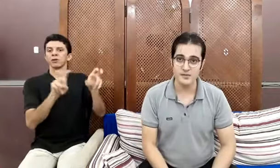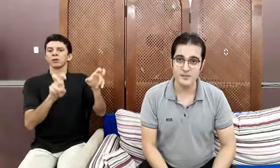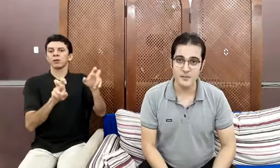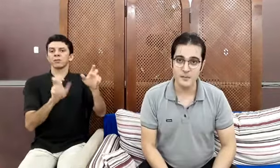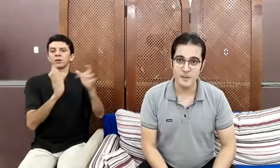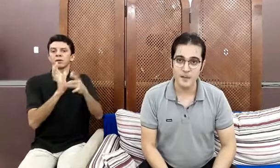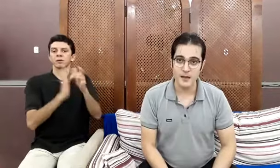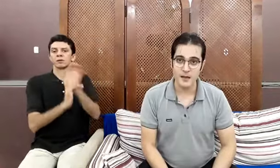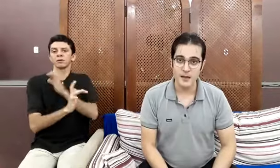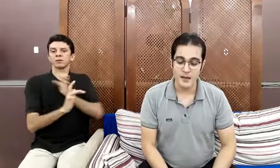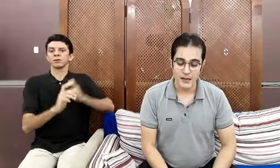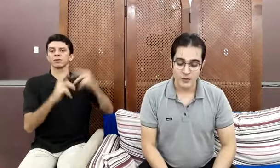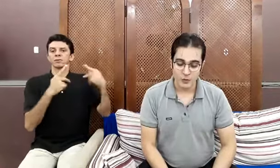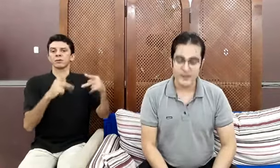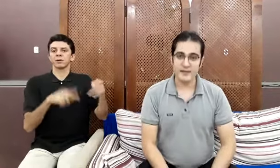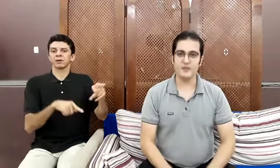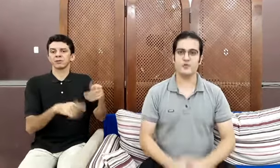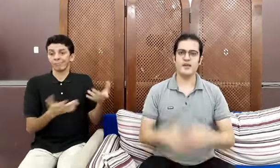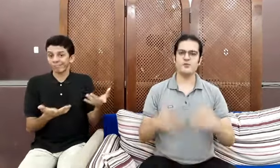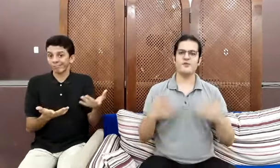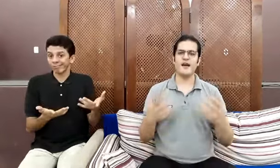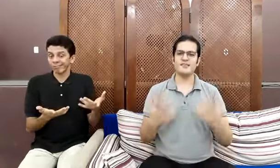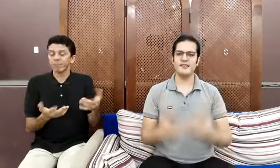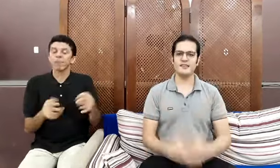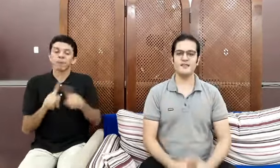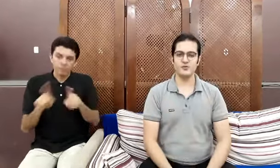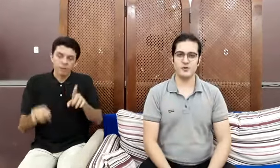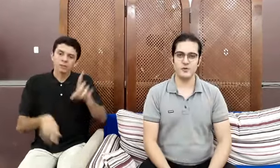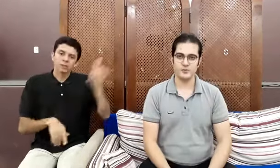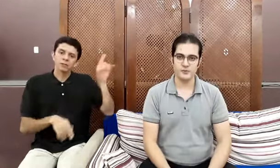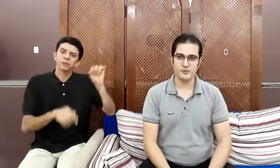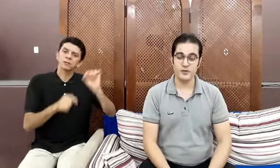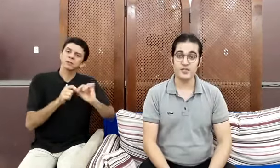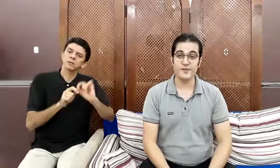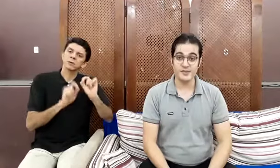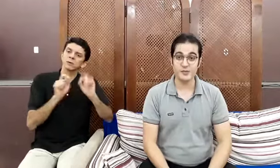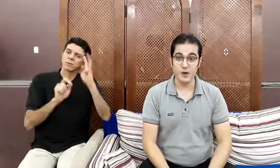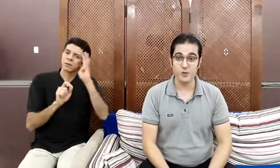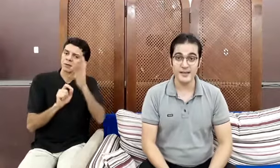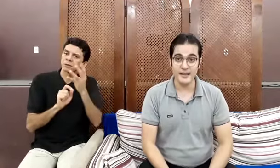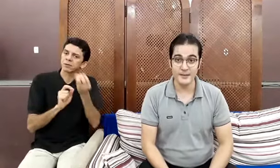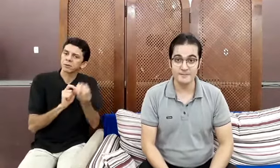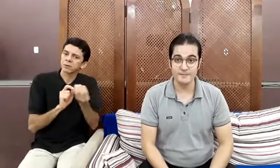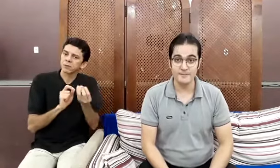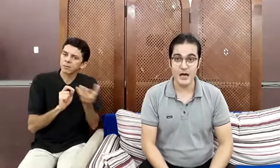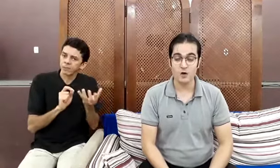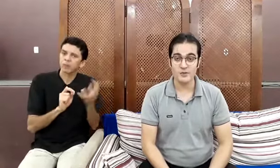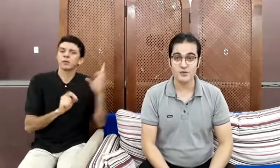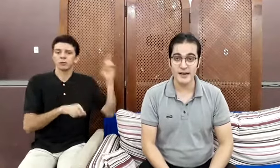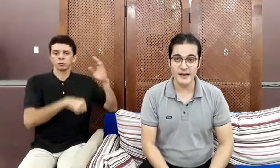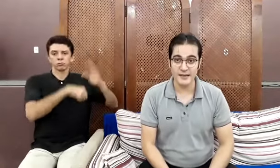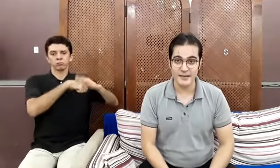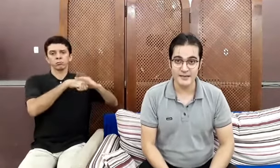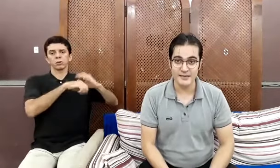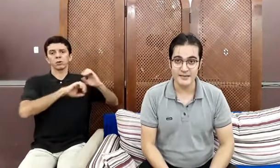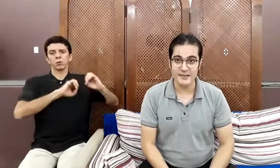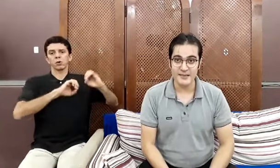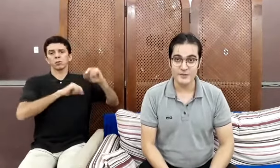Jesus. No entanto, o que Deus faz diante disso, irmãos? Deus está fazendo a obra dele, a obra soberana